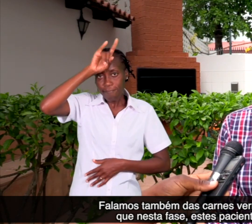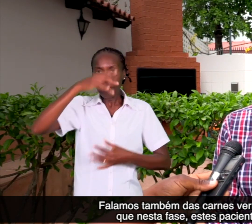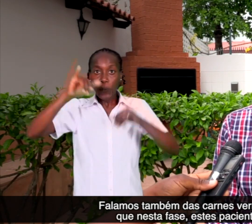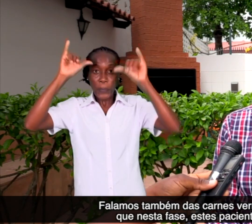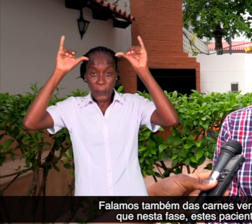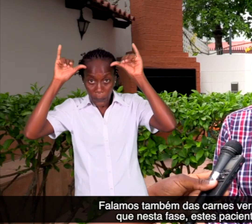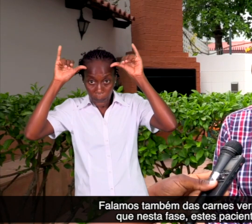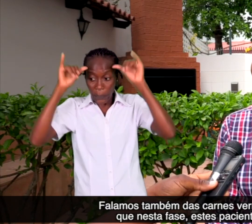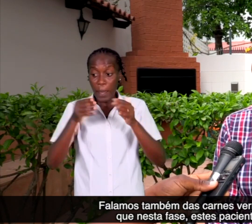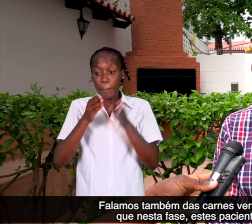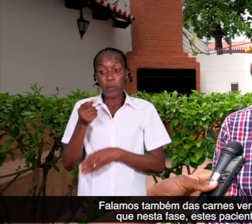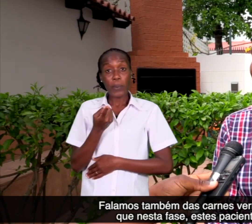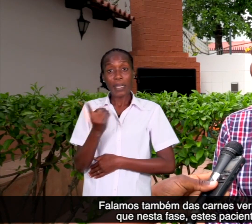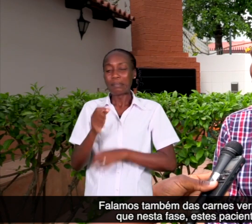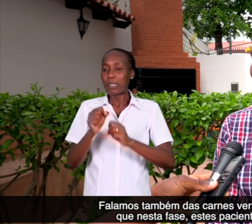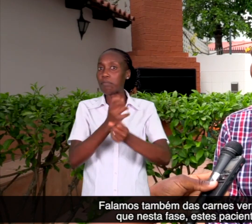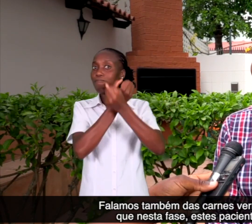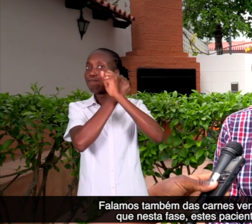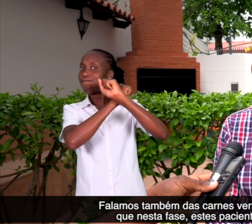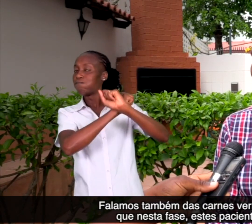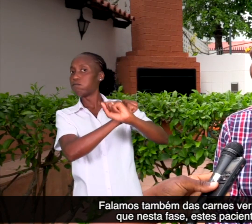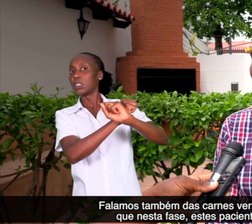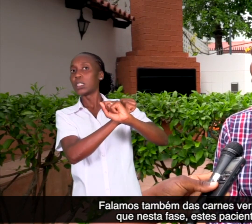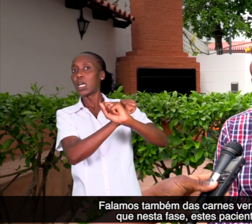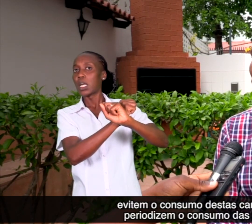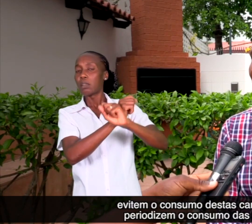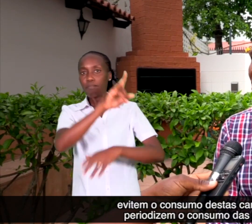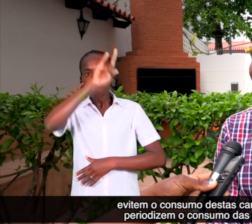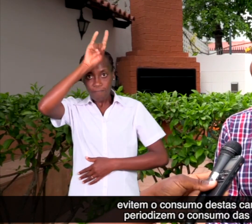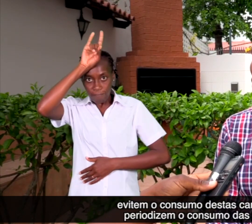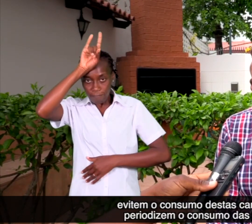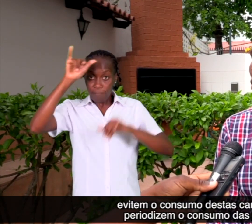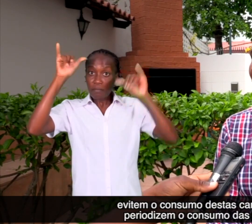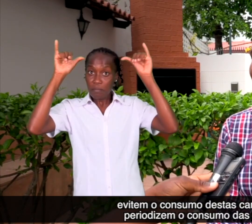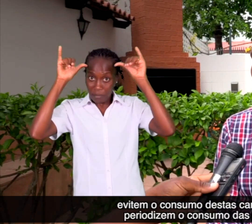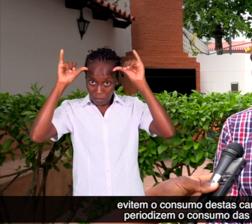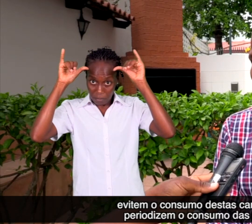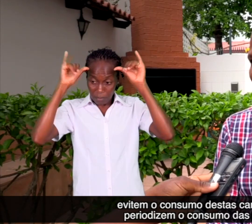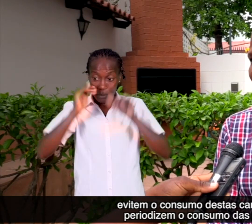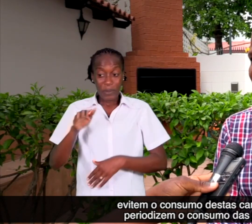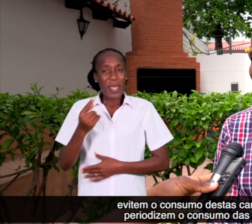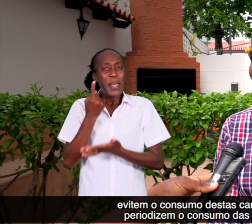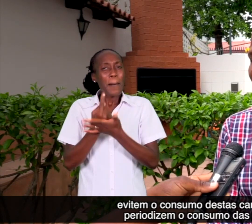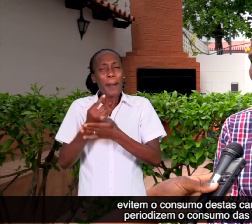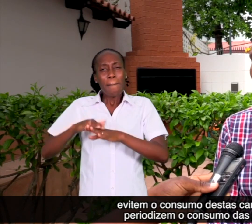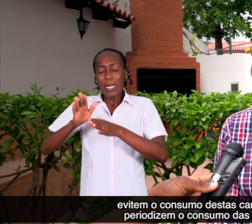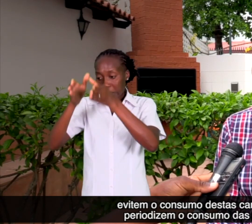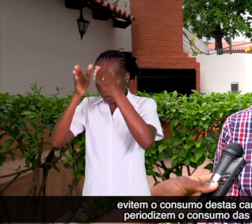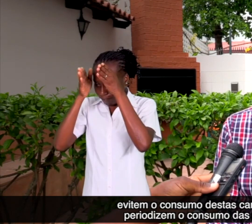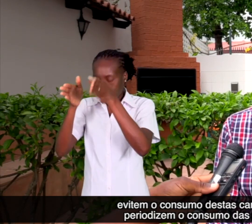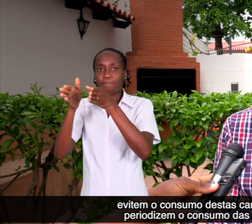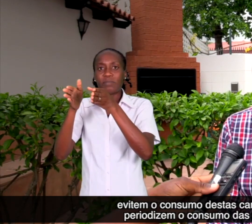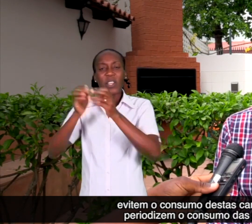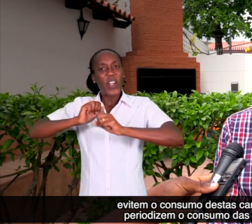E é importante que nessa fase também esses pacientes ou esses indivíduos evitem o consumo das carnes vermelhas e, como